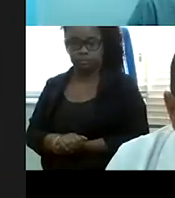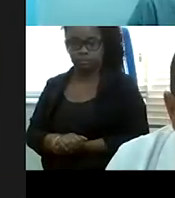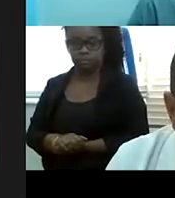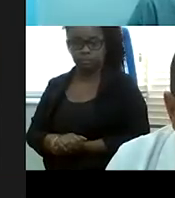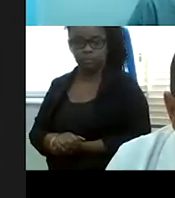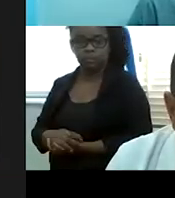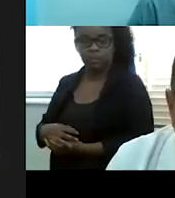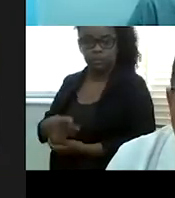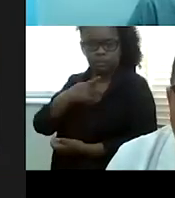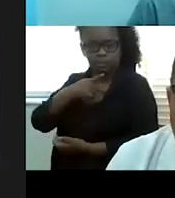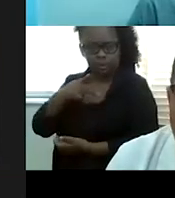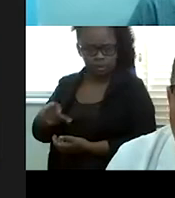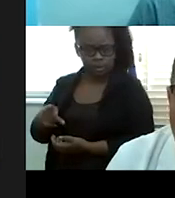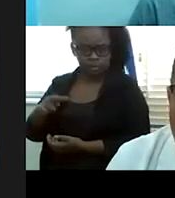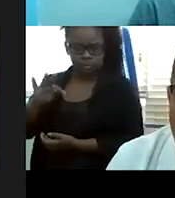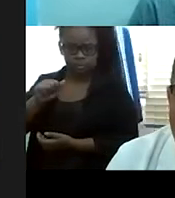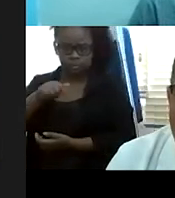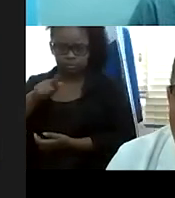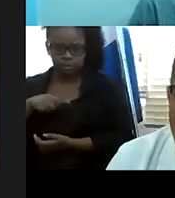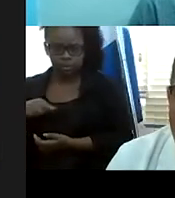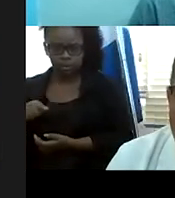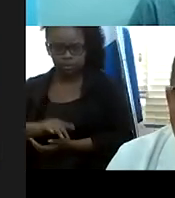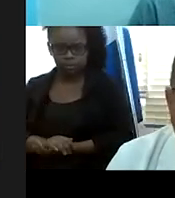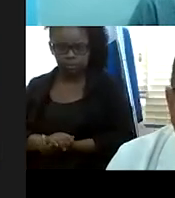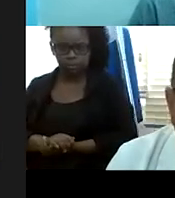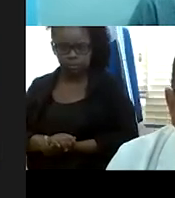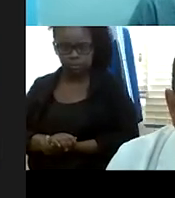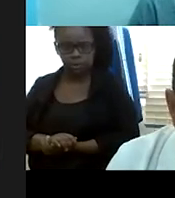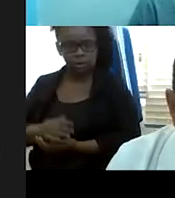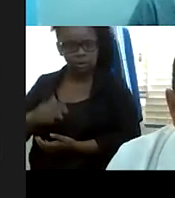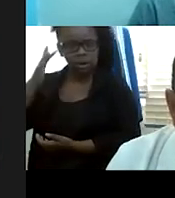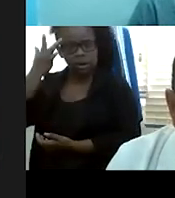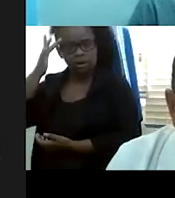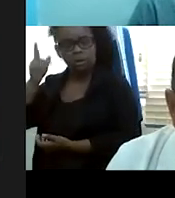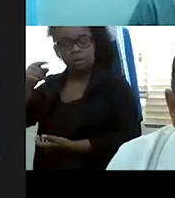Presidente, eu acho que o vereador Caquete também queria fazer uso da palavra.